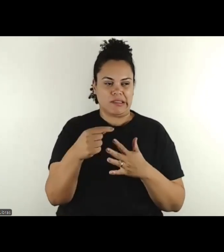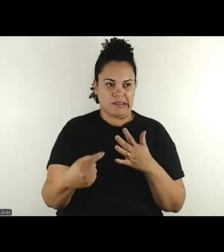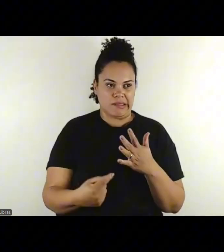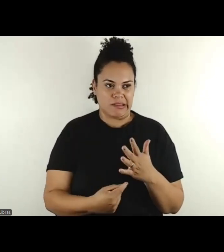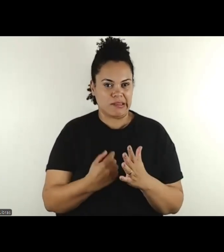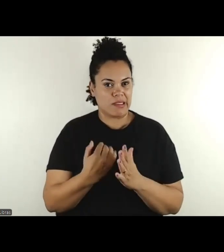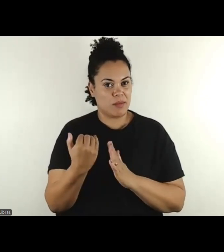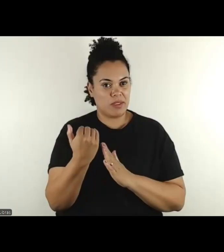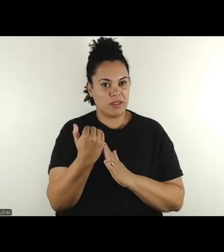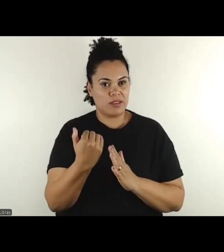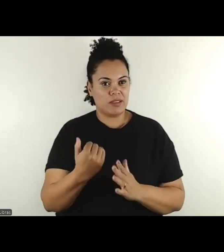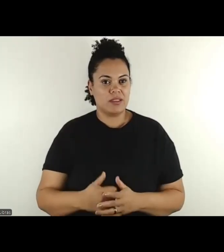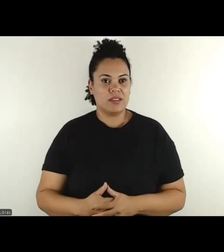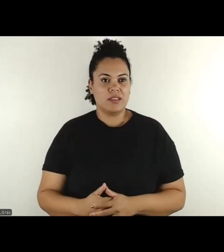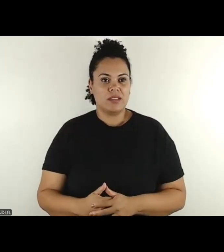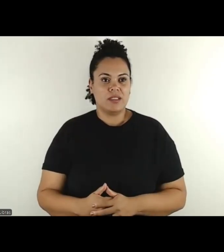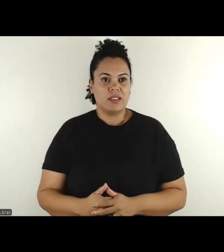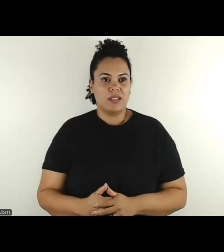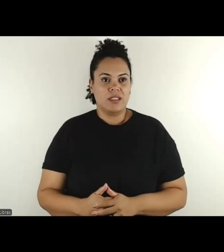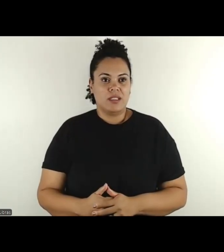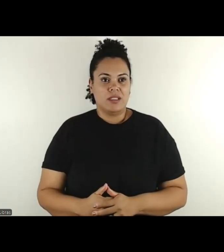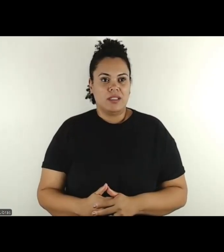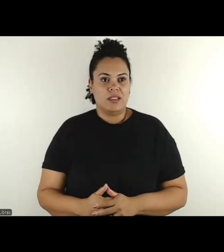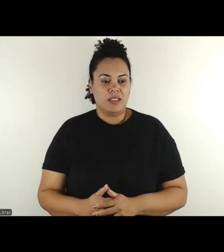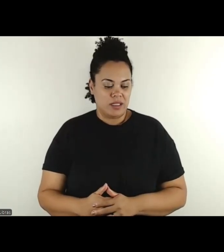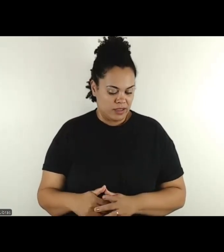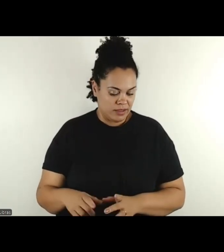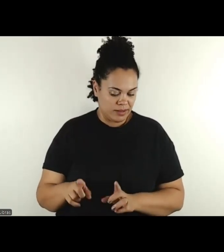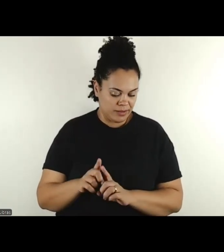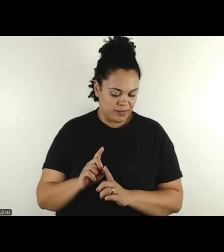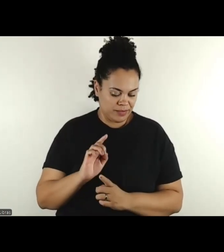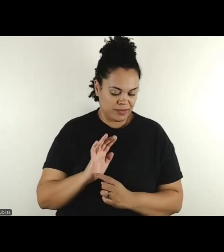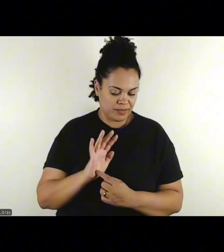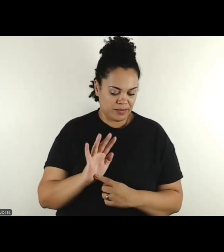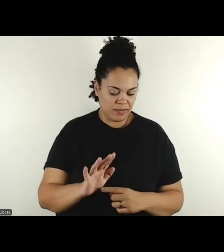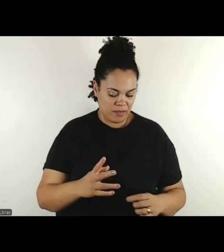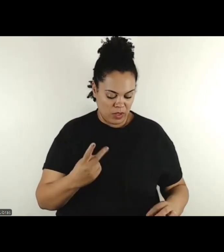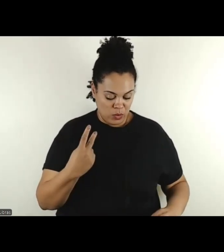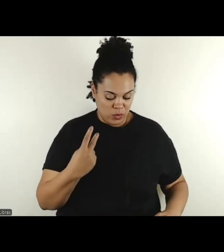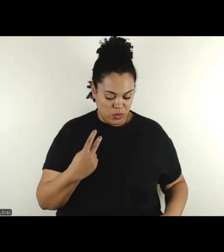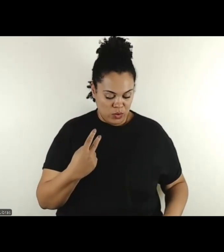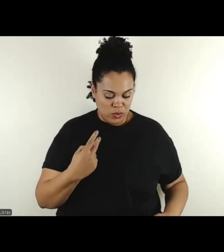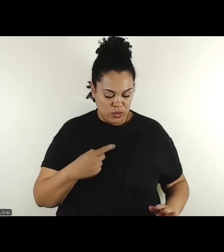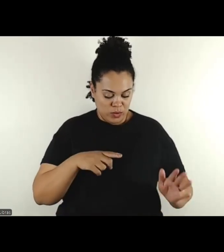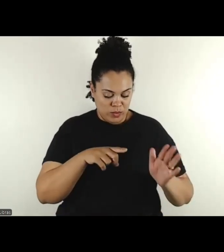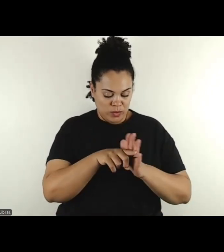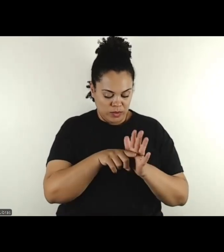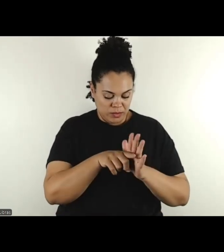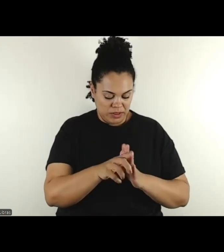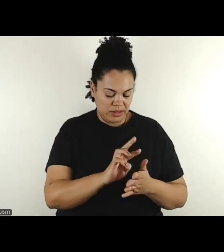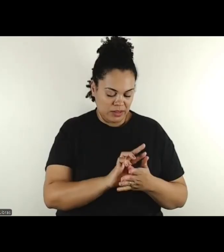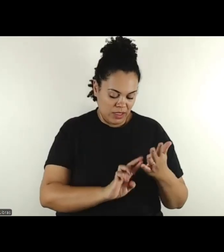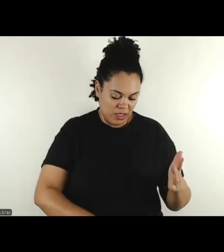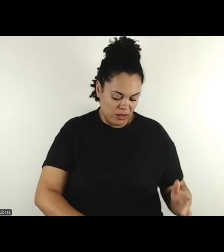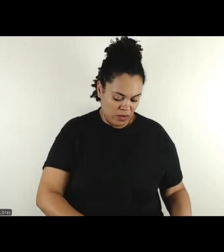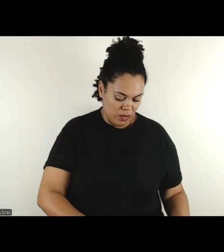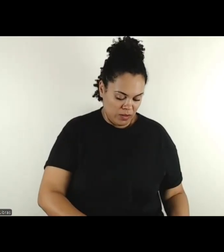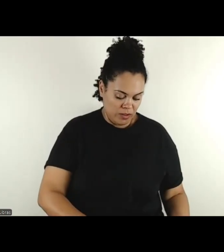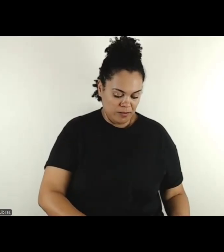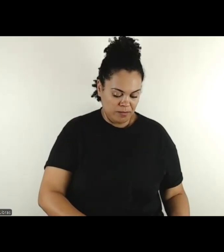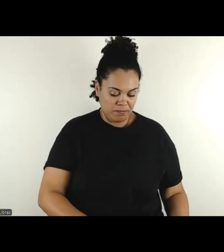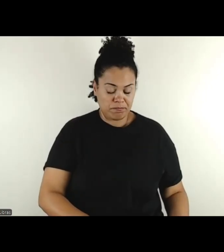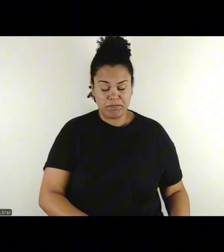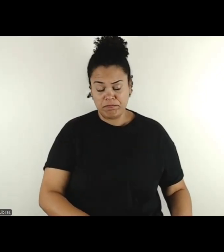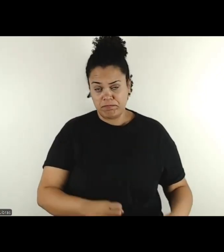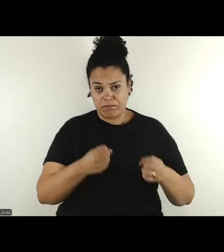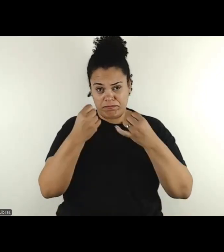Então, vou trazer aqui, entre aspas também, né, assim, 2 recortes que eu fiz desse relatório do Cefes. O que eles dizem?